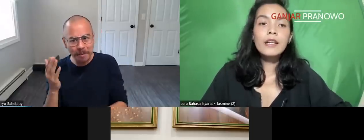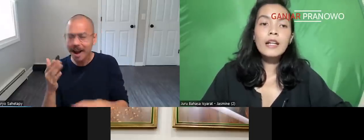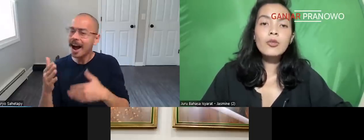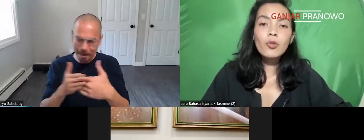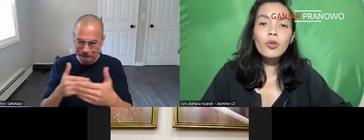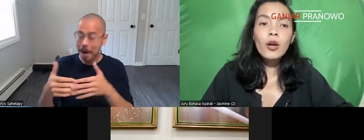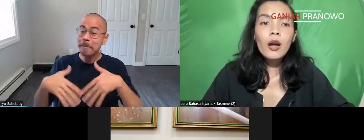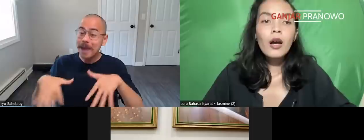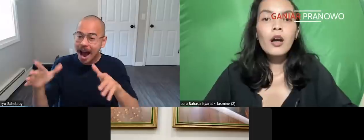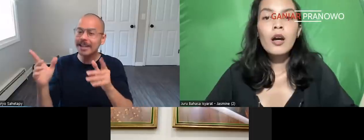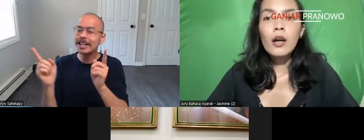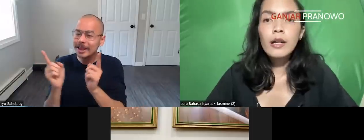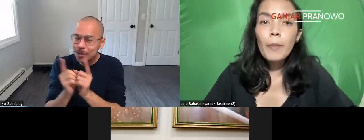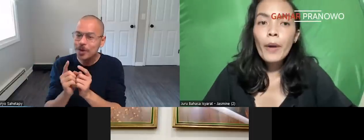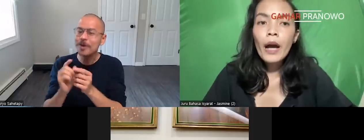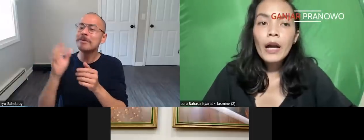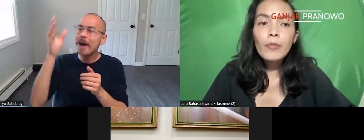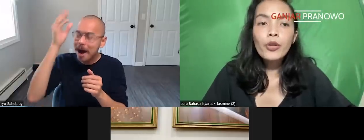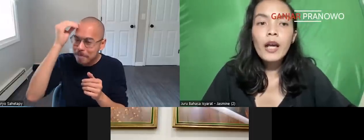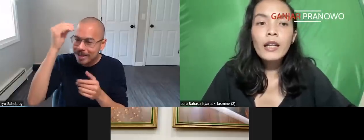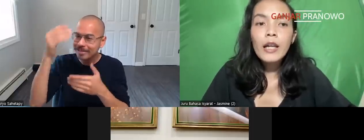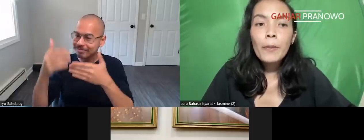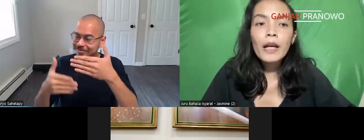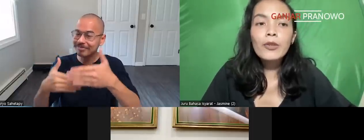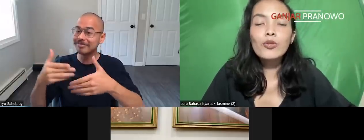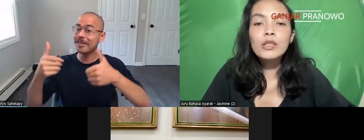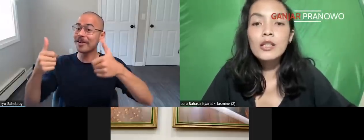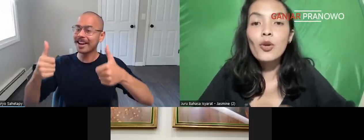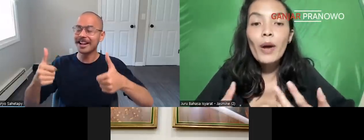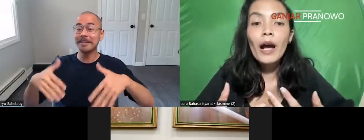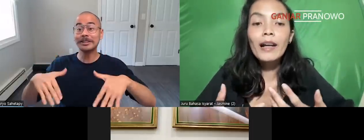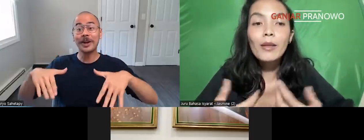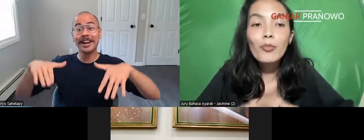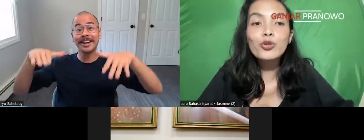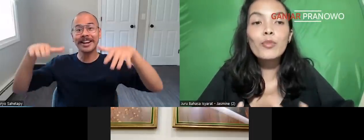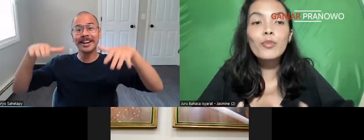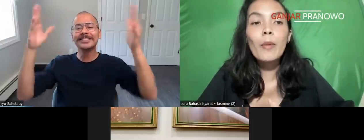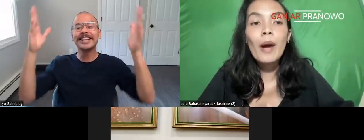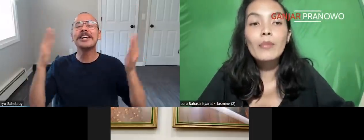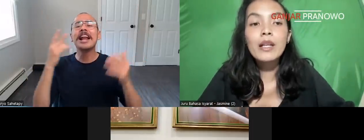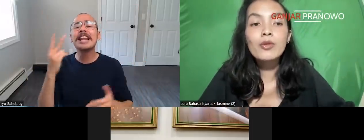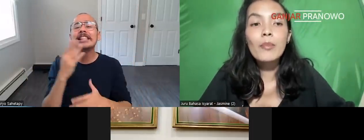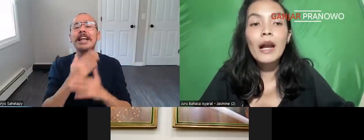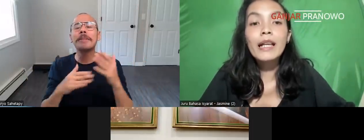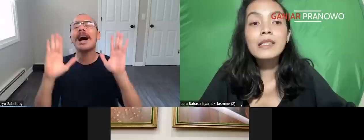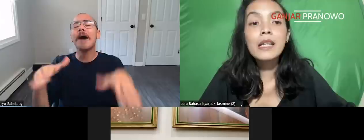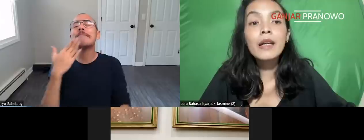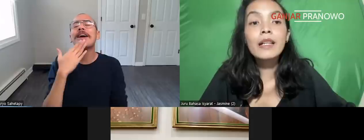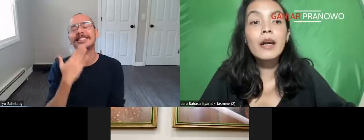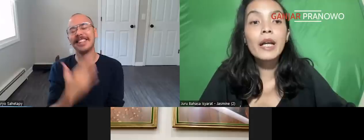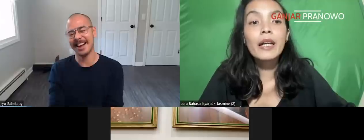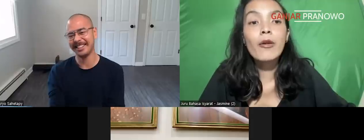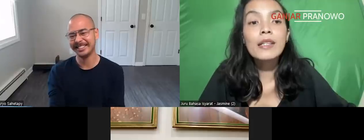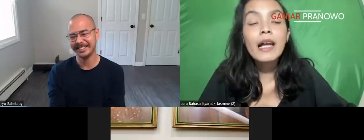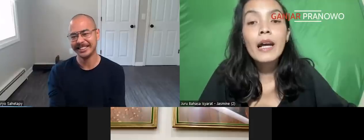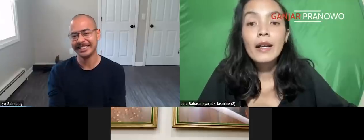enggak dengar itu ee kenapa enggak punya tangan Kenapa gitu jadi coba ketemu coba memahami satu sama lain jadi